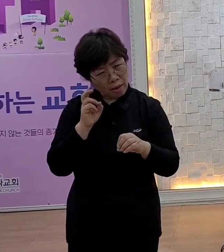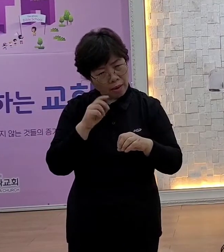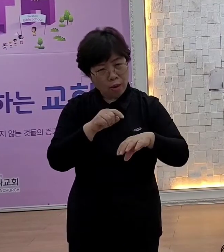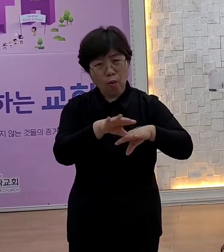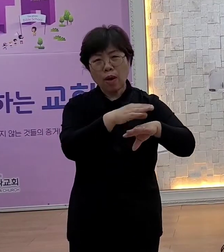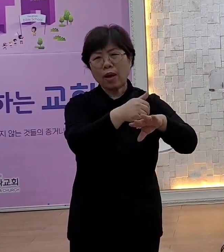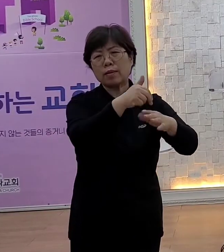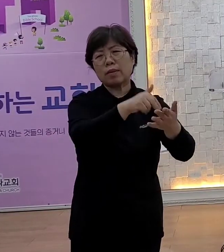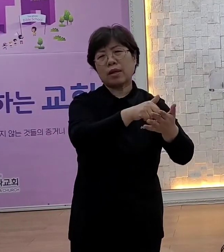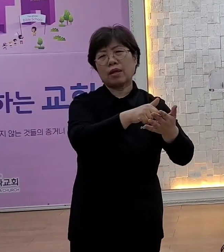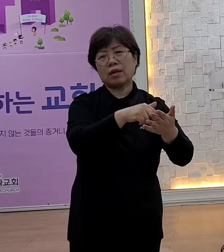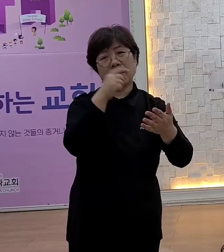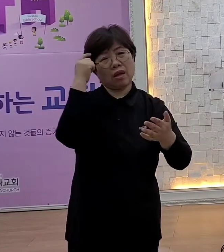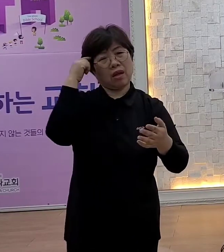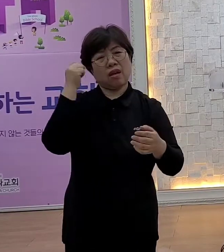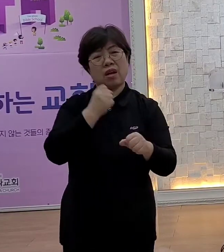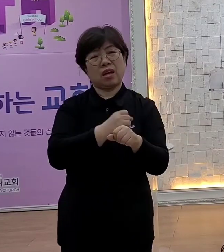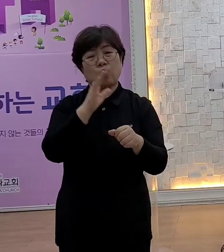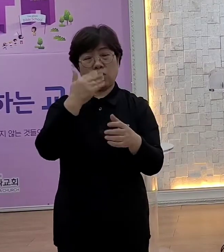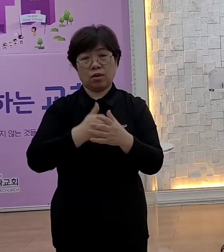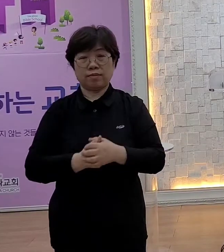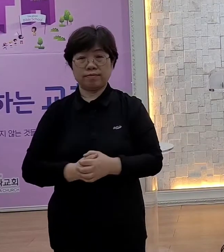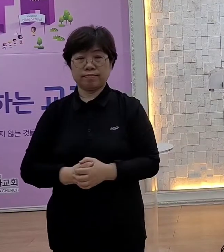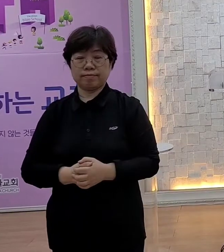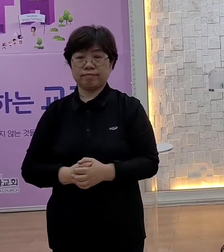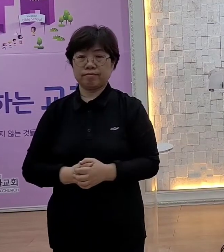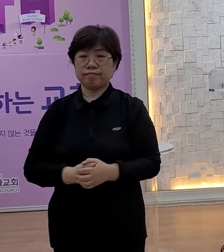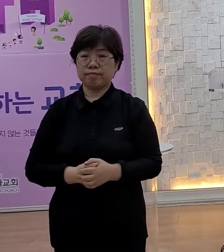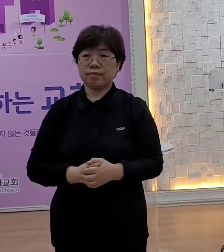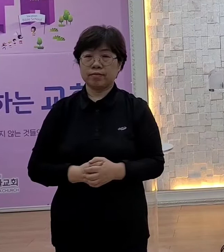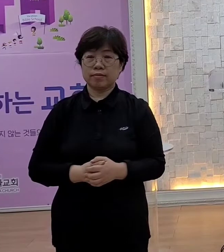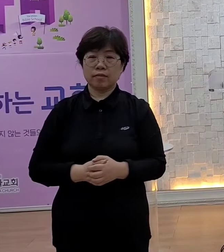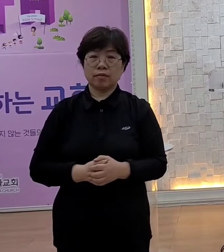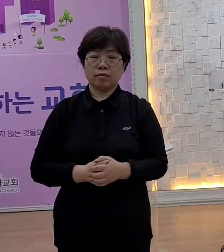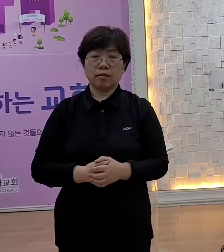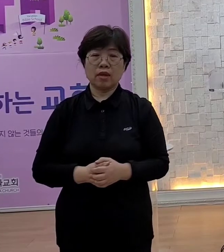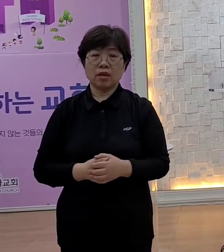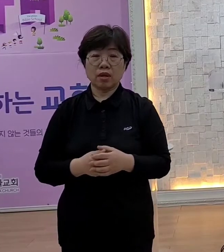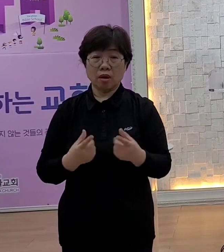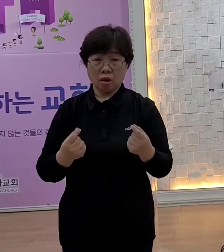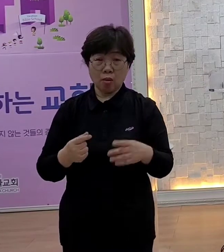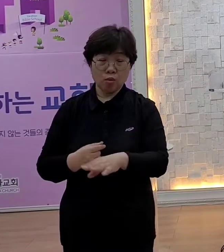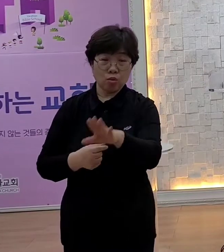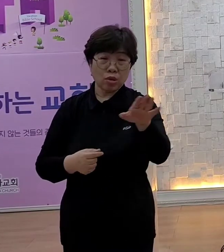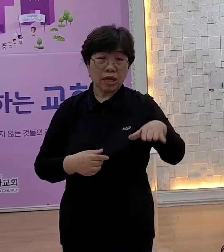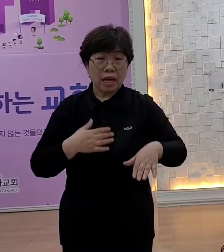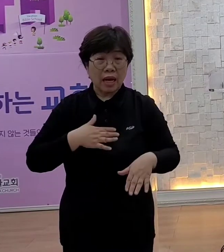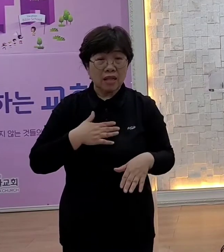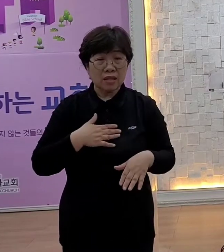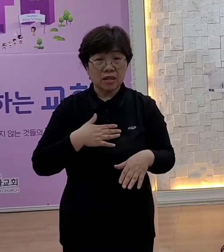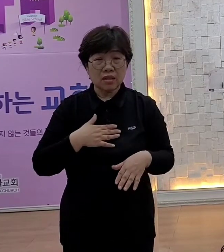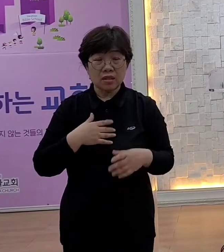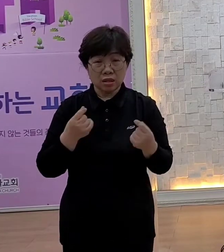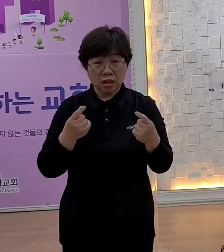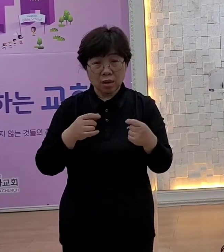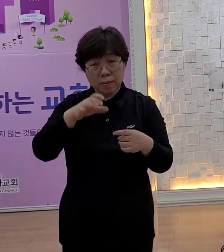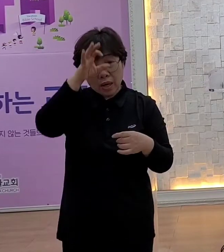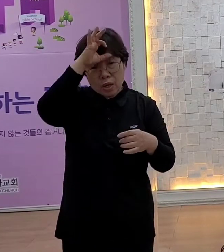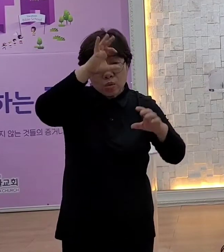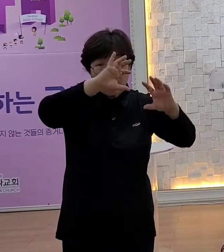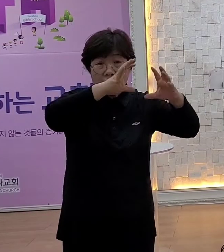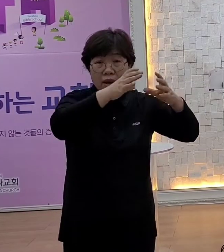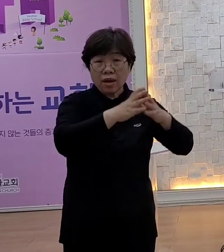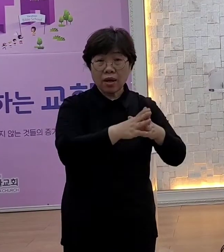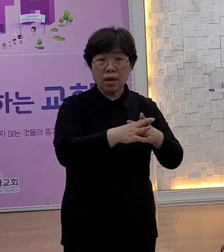그러니까 우리가 오늘 이제 제가 이제 말씀을 맺으면서 우리가 알고 있듯이 아수르라는 이 나라 그리고 니느웨라는